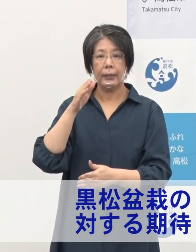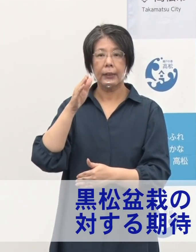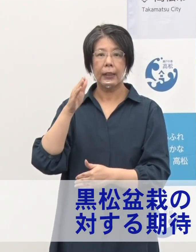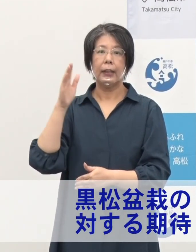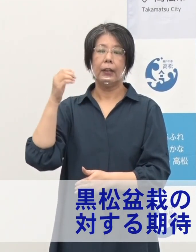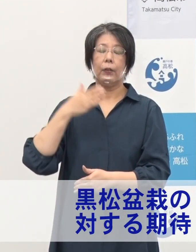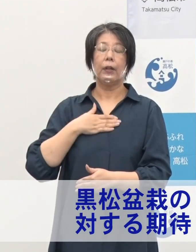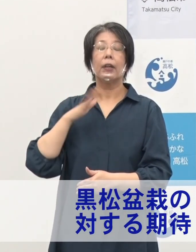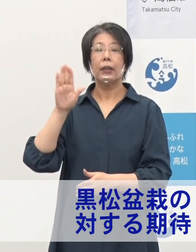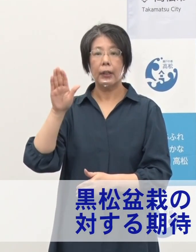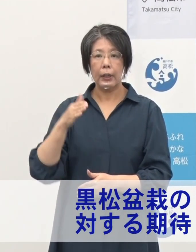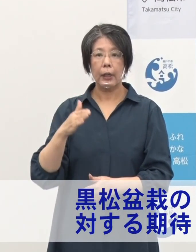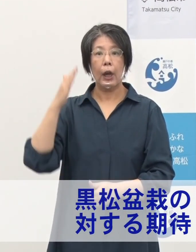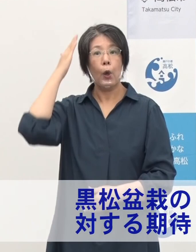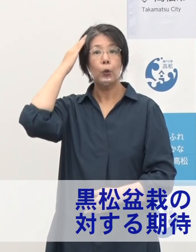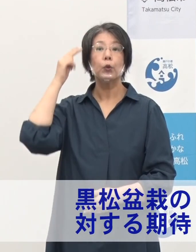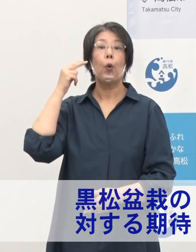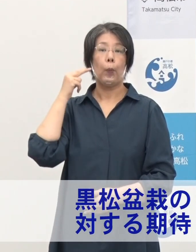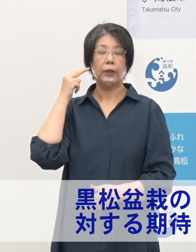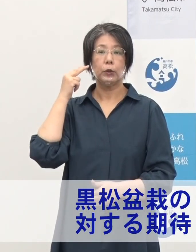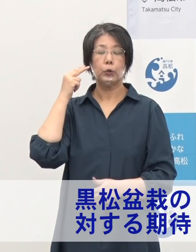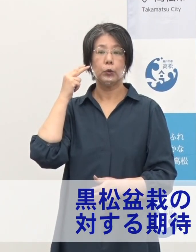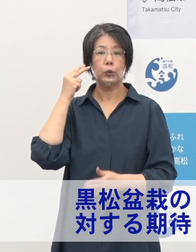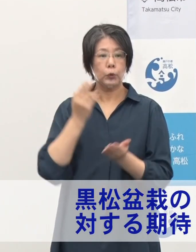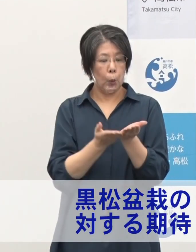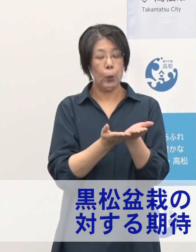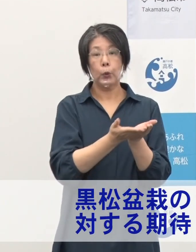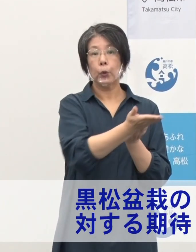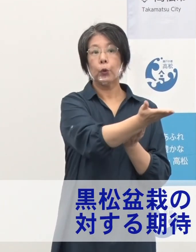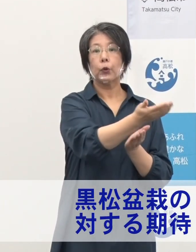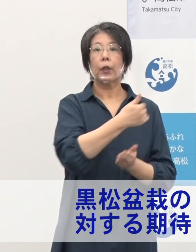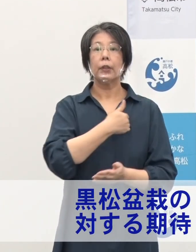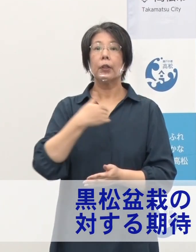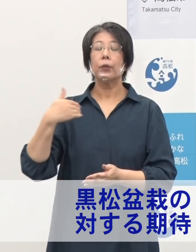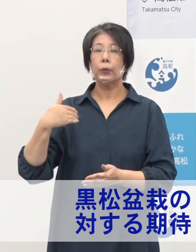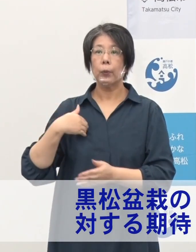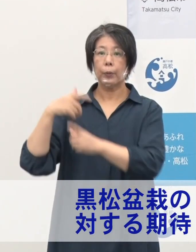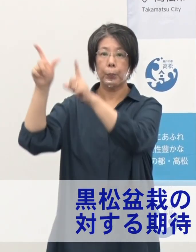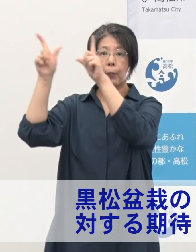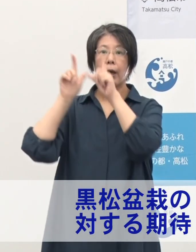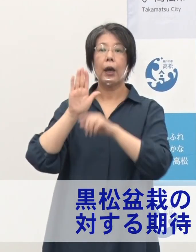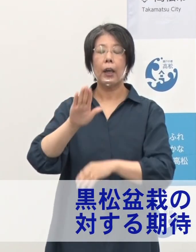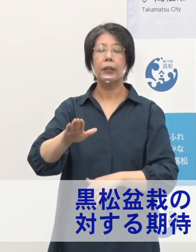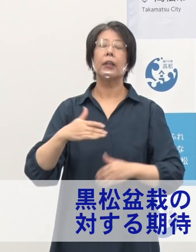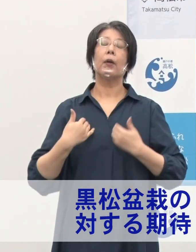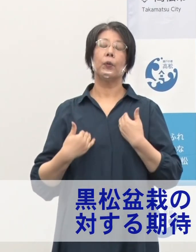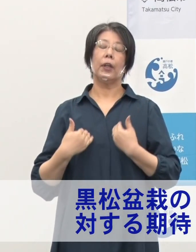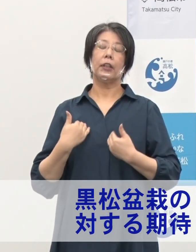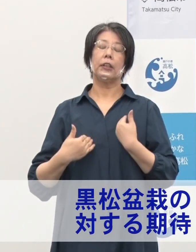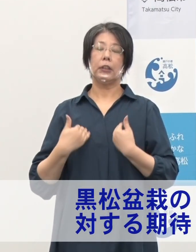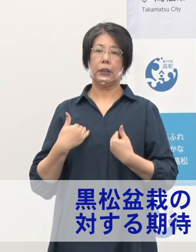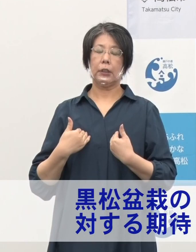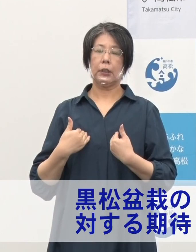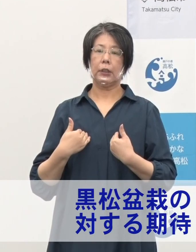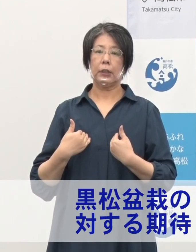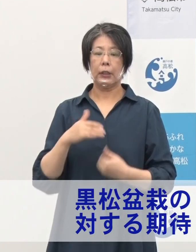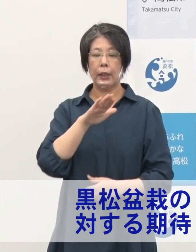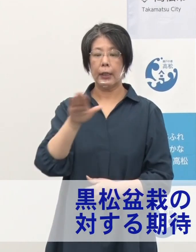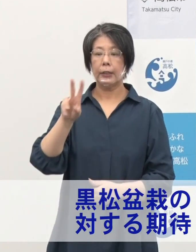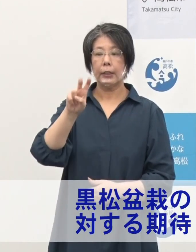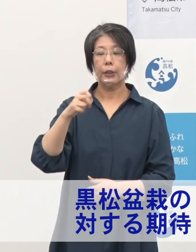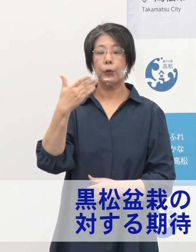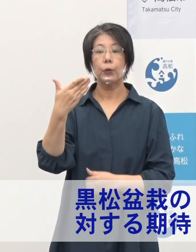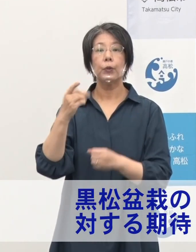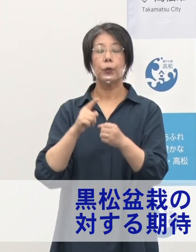て輸出できるということになったというのは非常に嬉しい限りでございます先ほどもお話をいたしました平成29